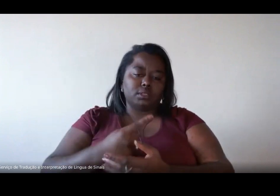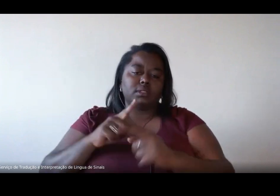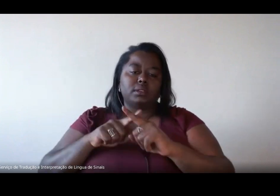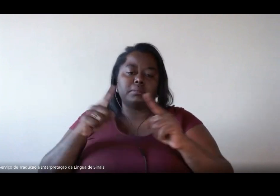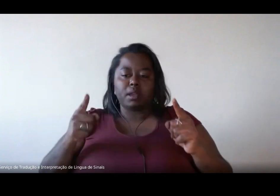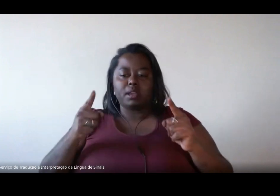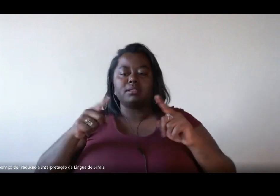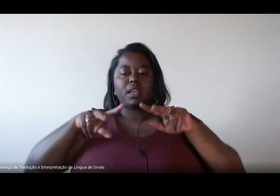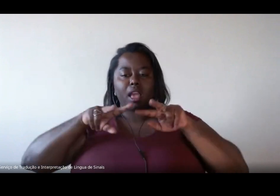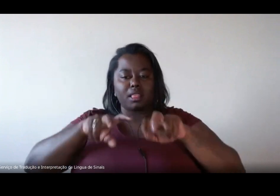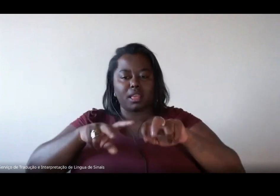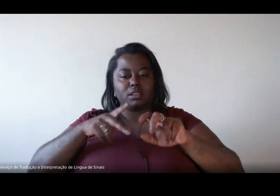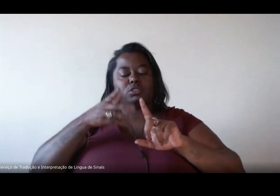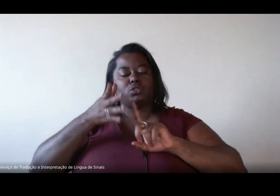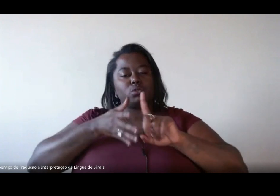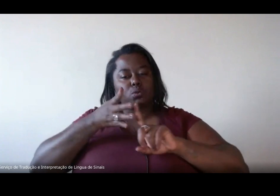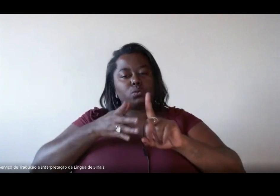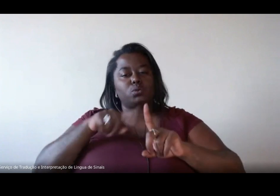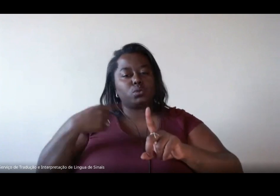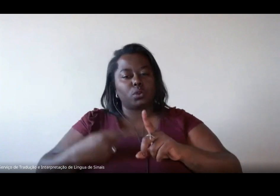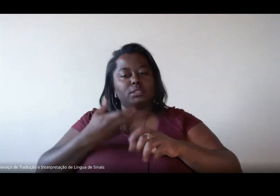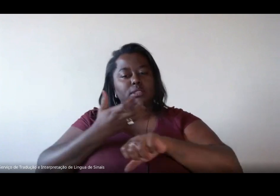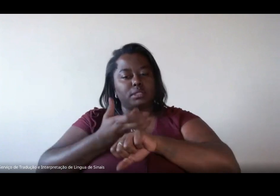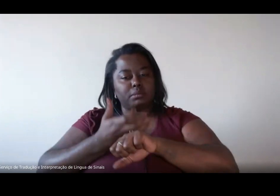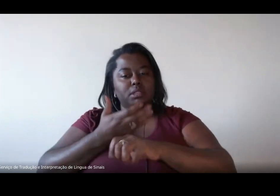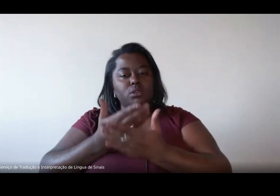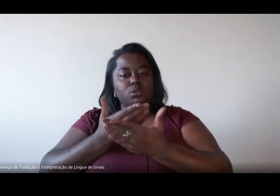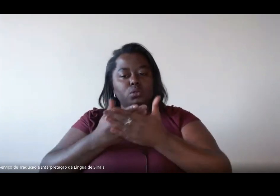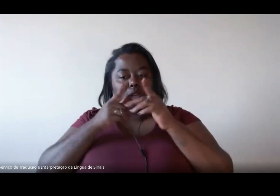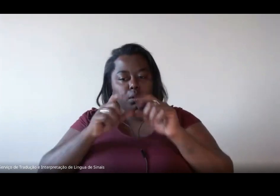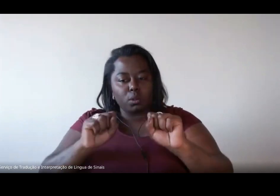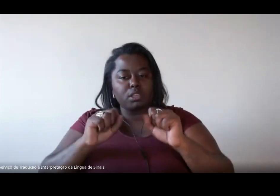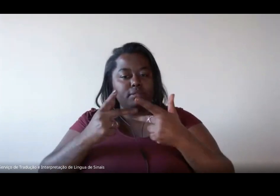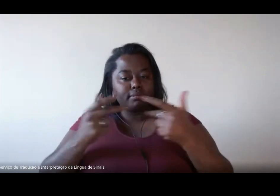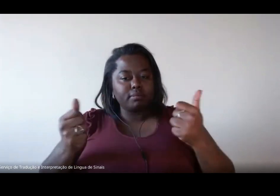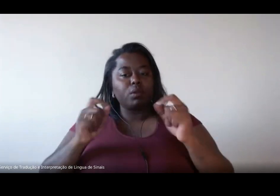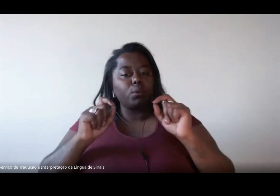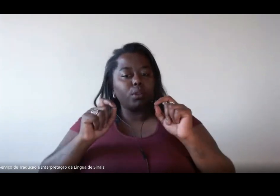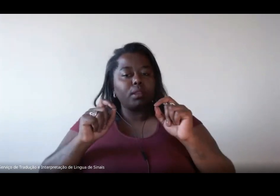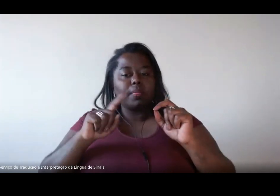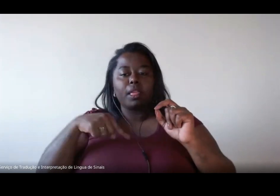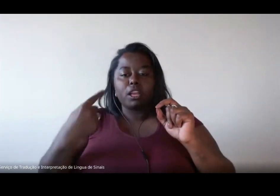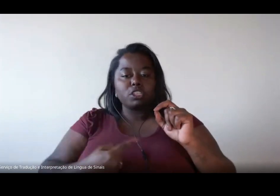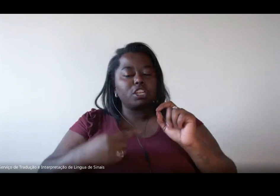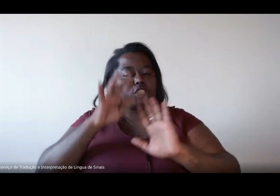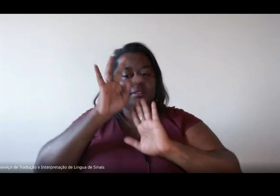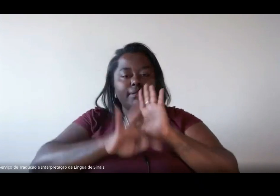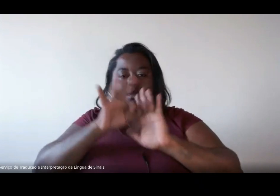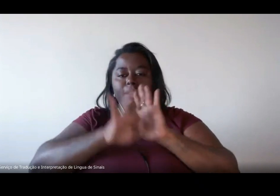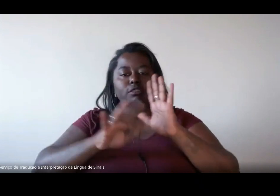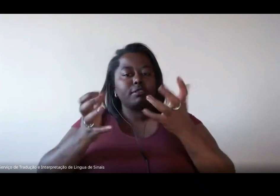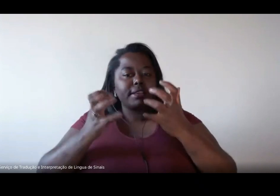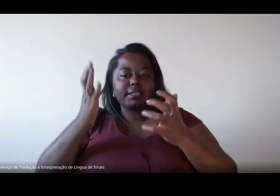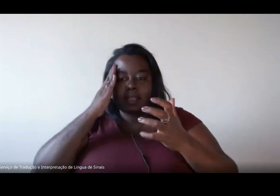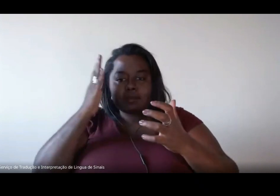Mas eu acho que o boom da análise do discurso, da nossa disciplina de estudos linguísticos, é que a gente disseca